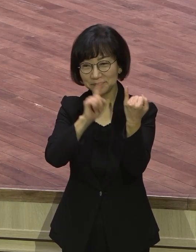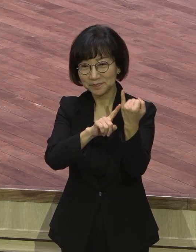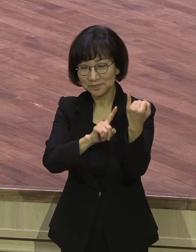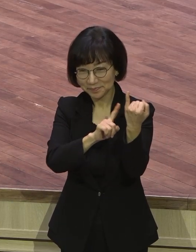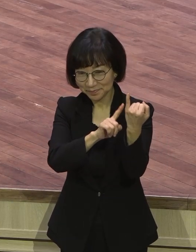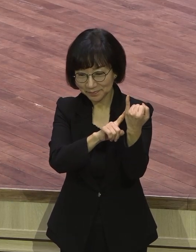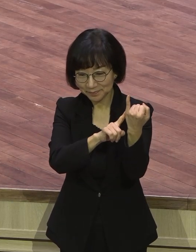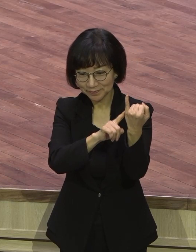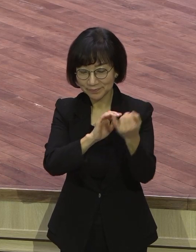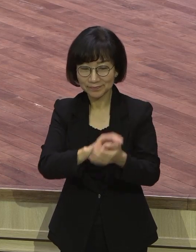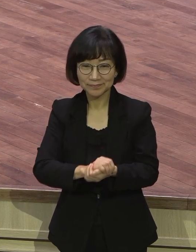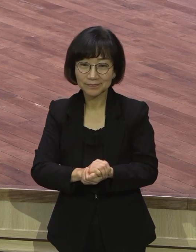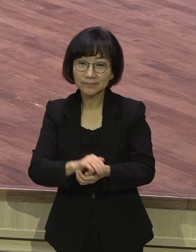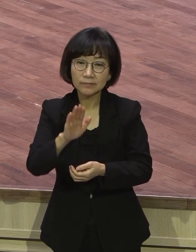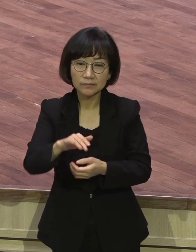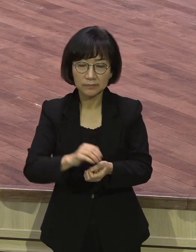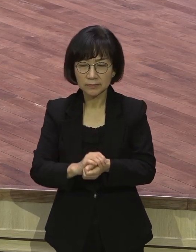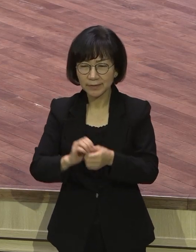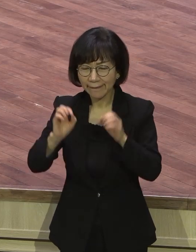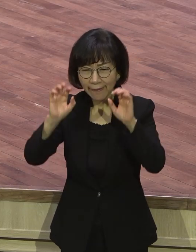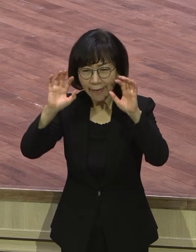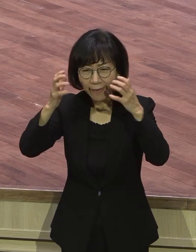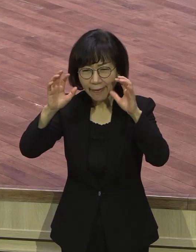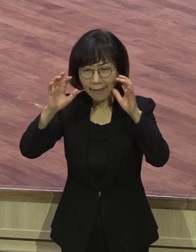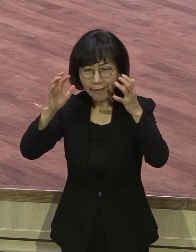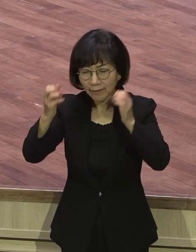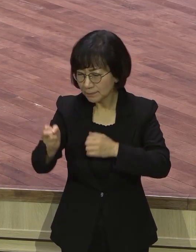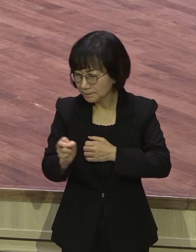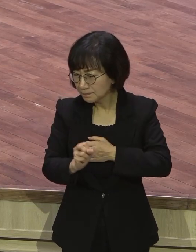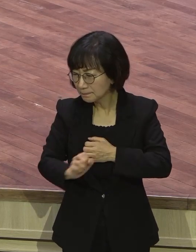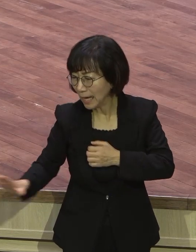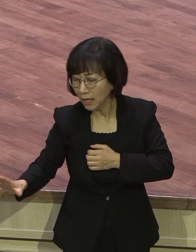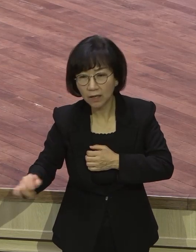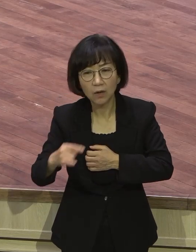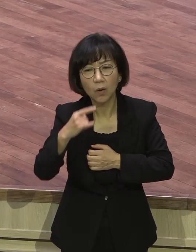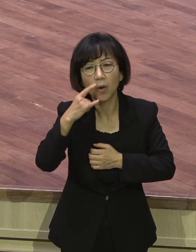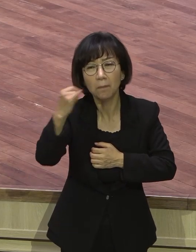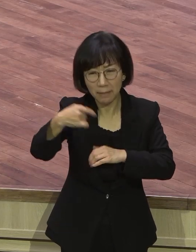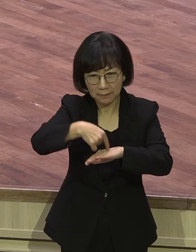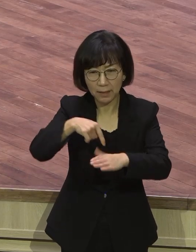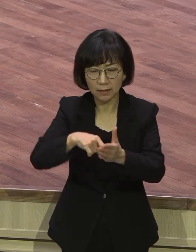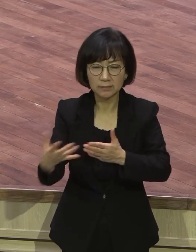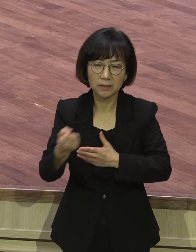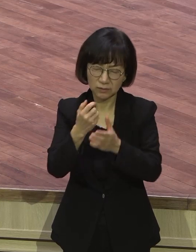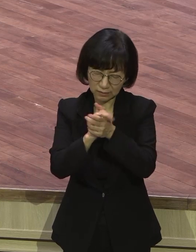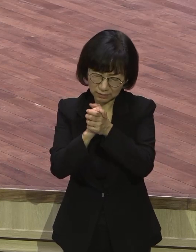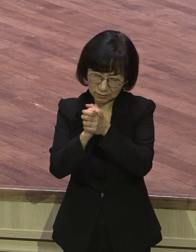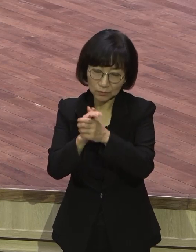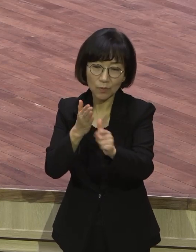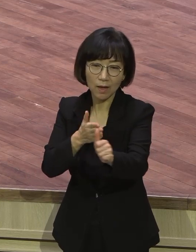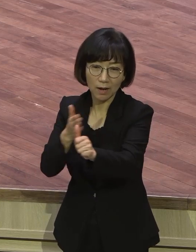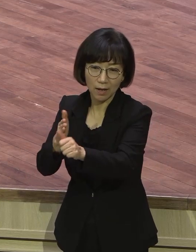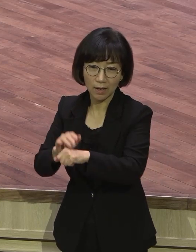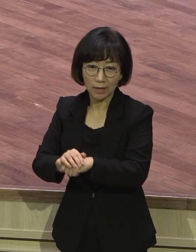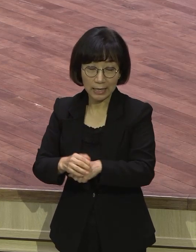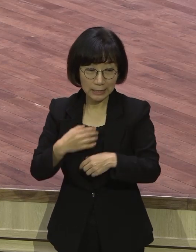아이를 잃어버린 어머니의 심정으로 기도해라 전도 대상자도